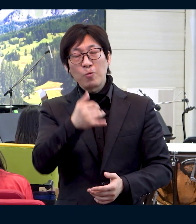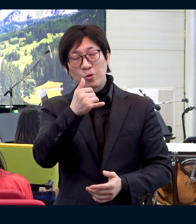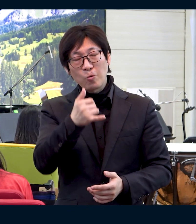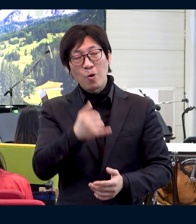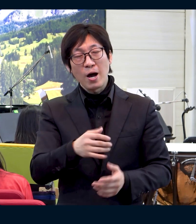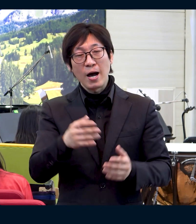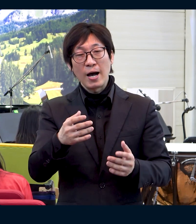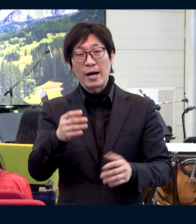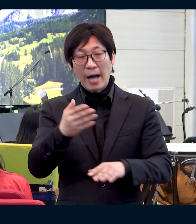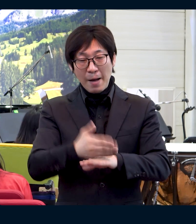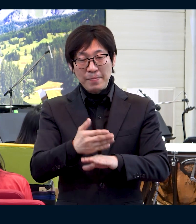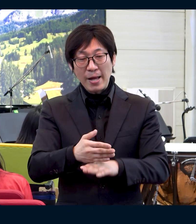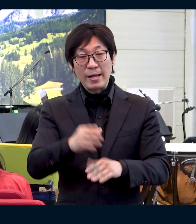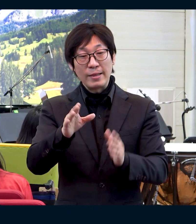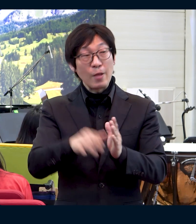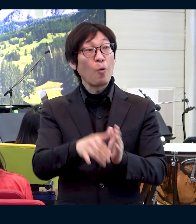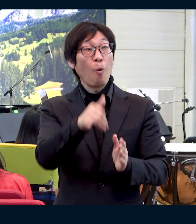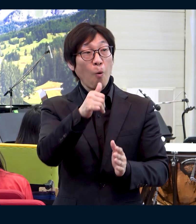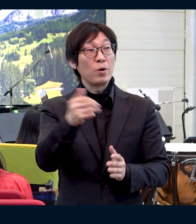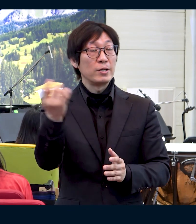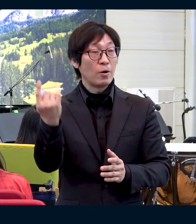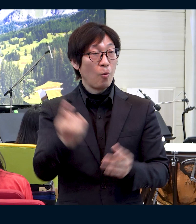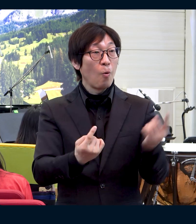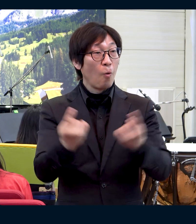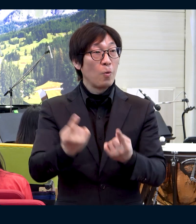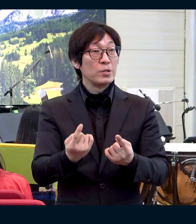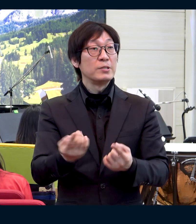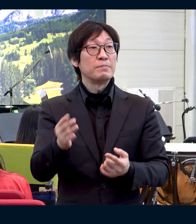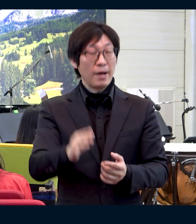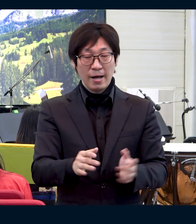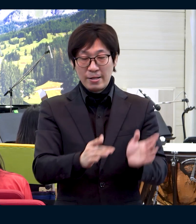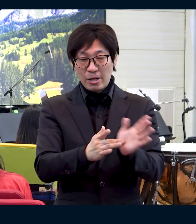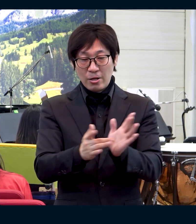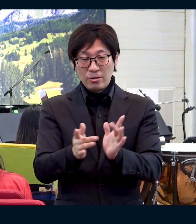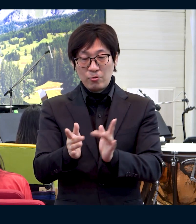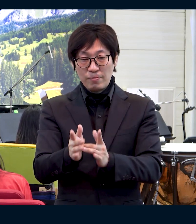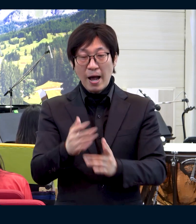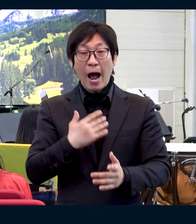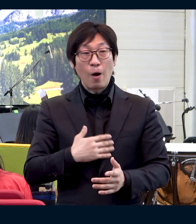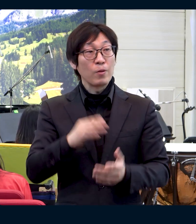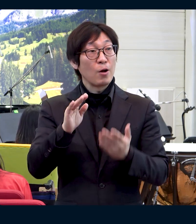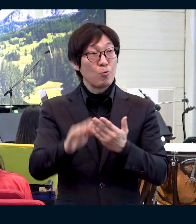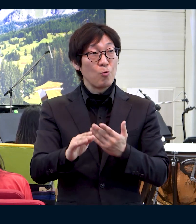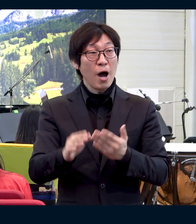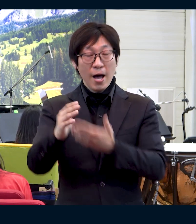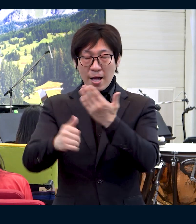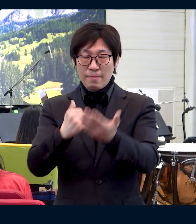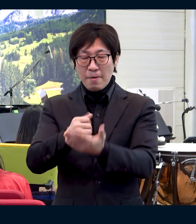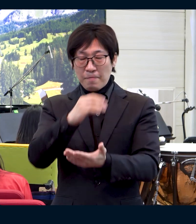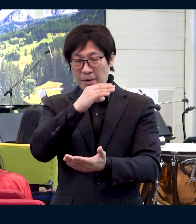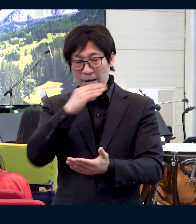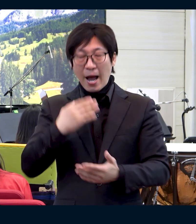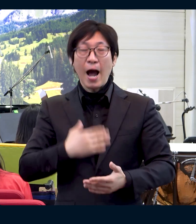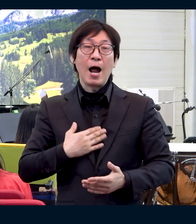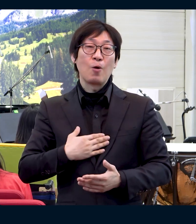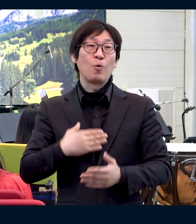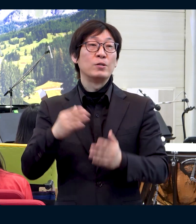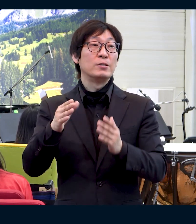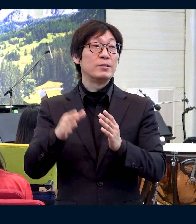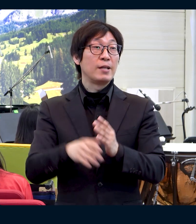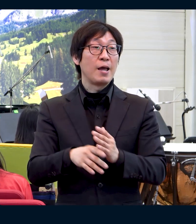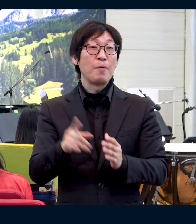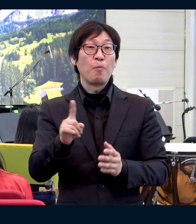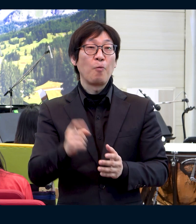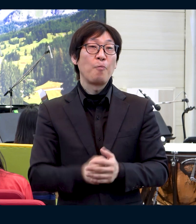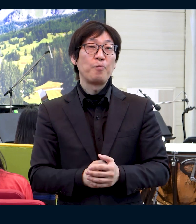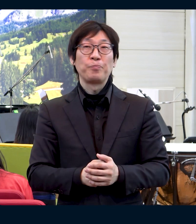순간들도 우리 안에 있을 수 있는데, 내가 예수님을 알았을 때, 내가 하나님을 제대로 바로 알고 있었을